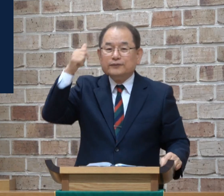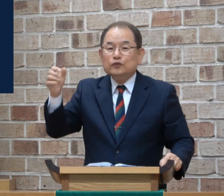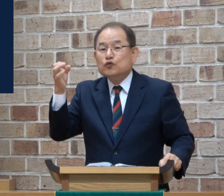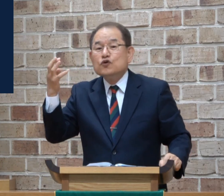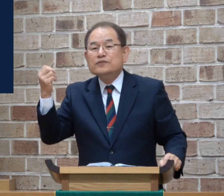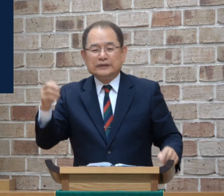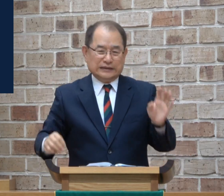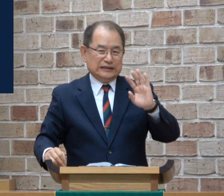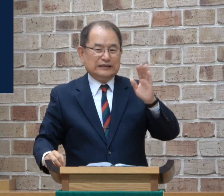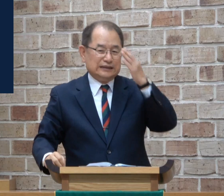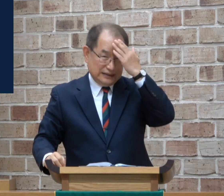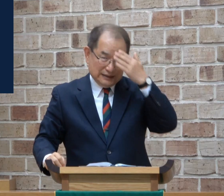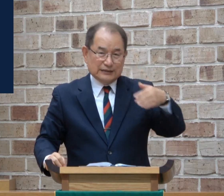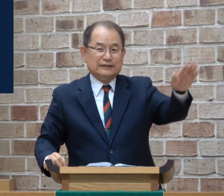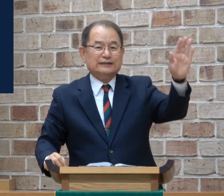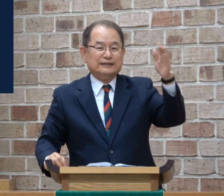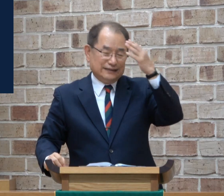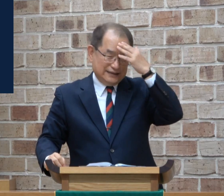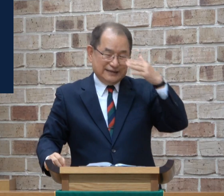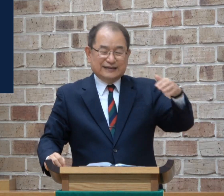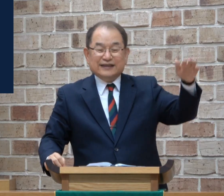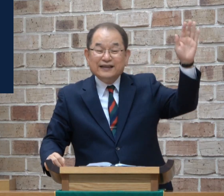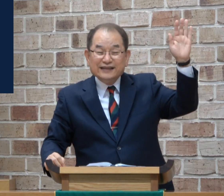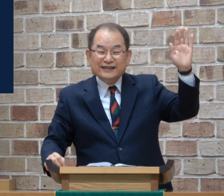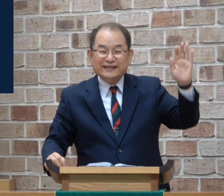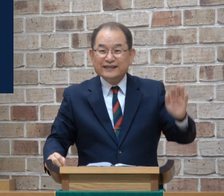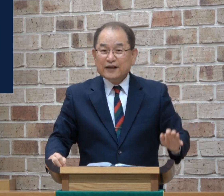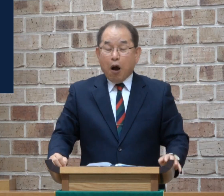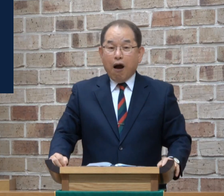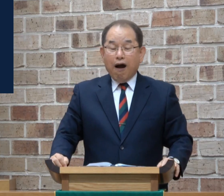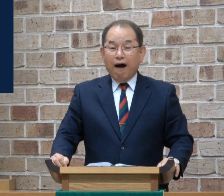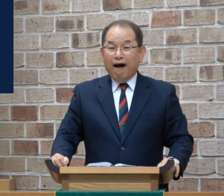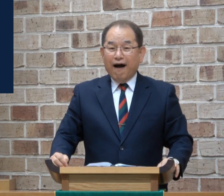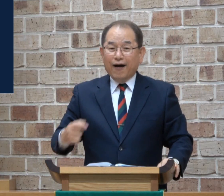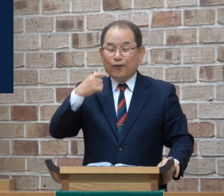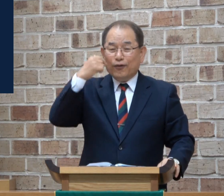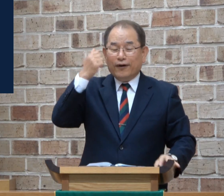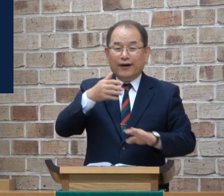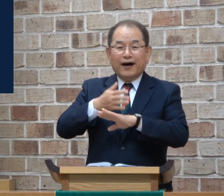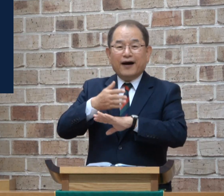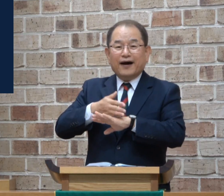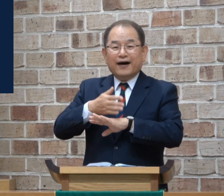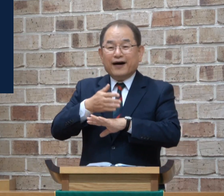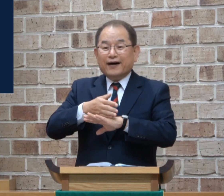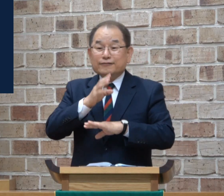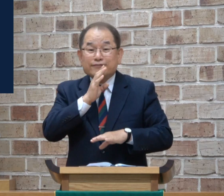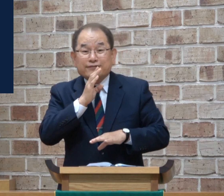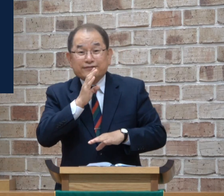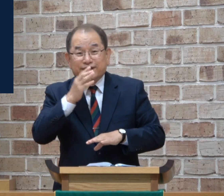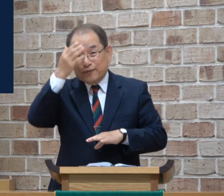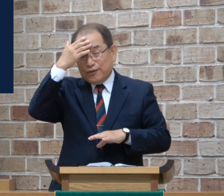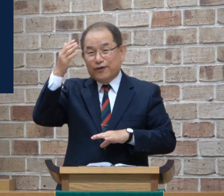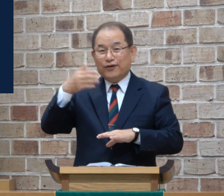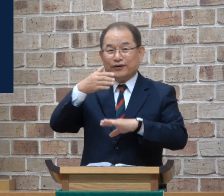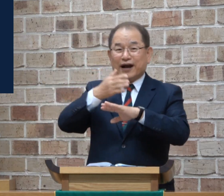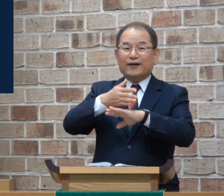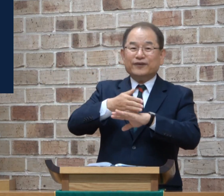목사님이시니까 돈을 받지 않고 그냥 가시라고 했습니다. 그랬더니 목사님께서 고맙습니다.